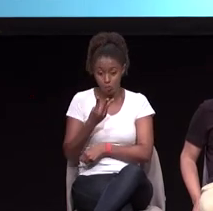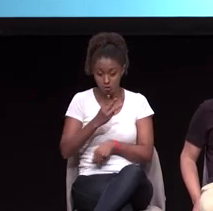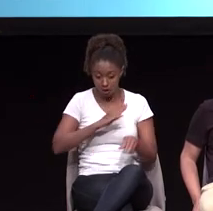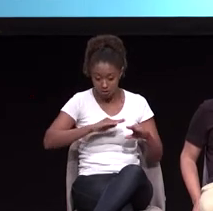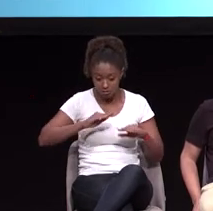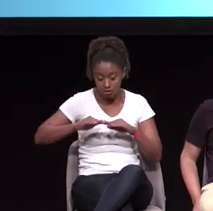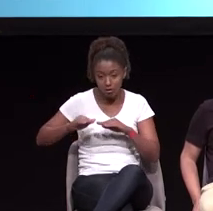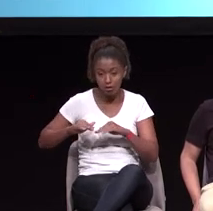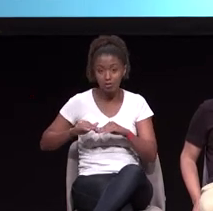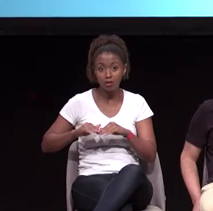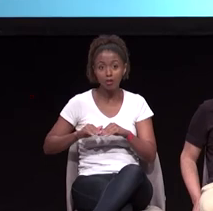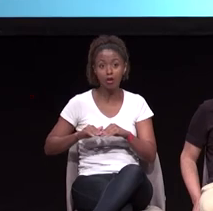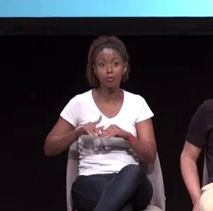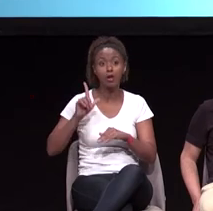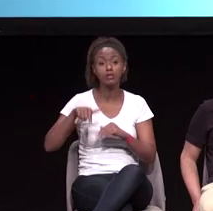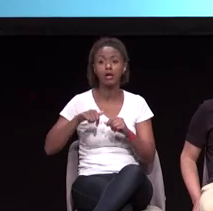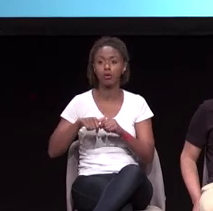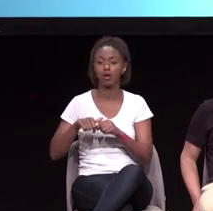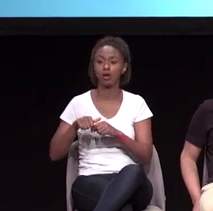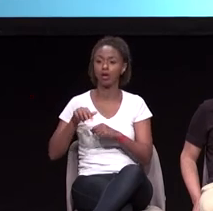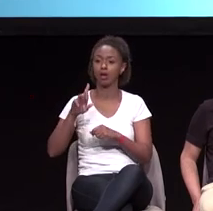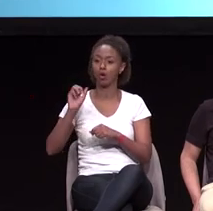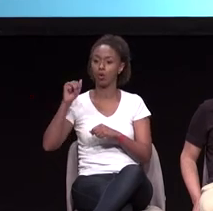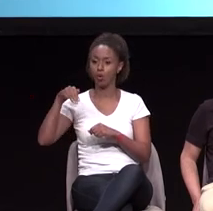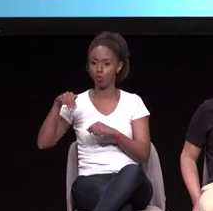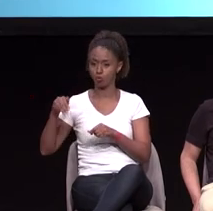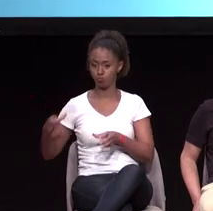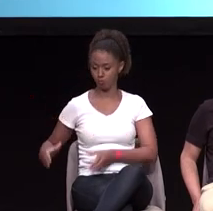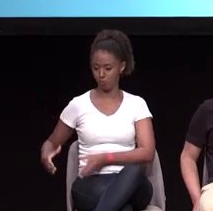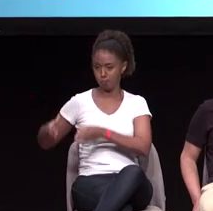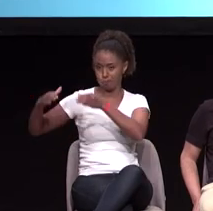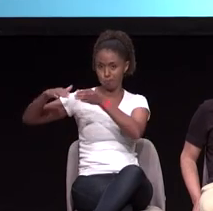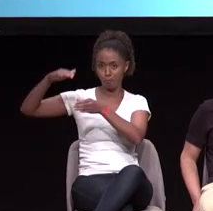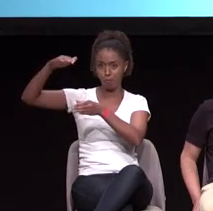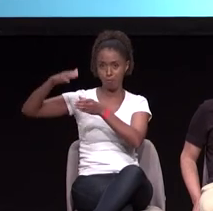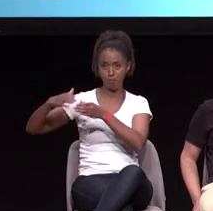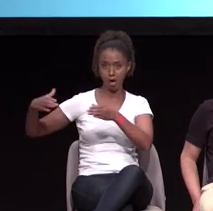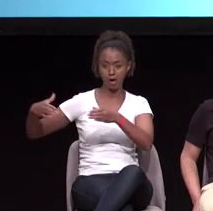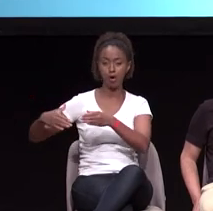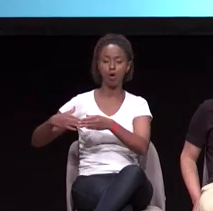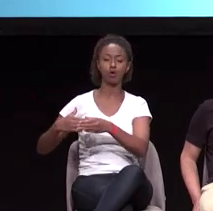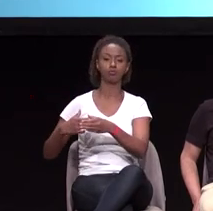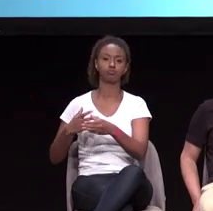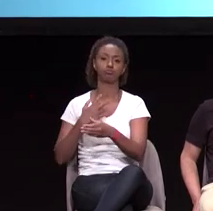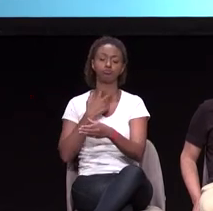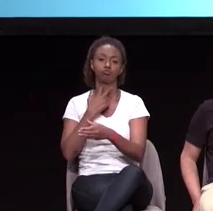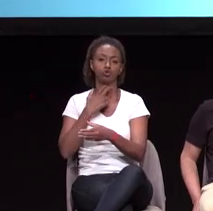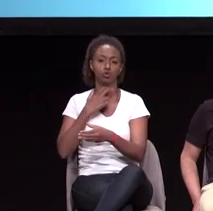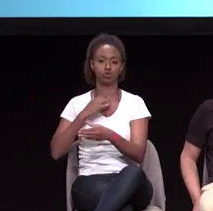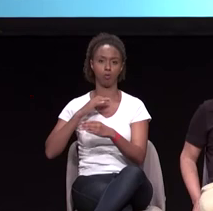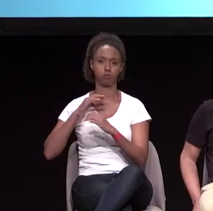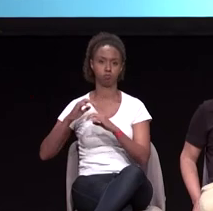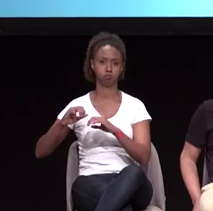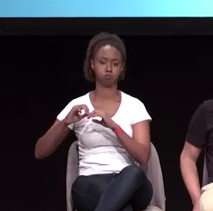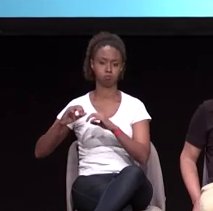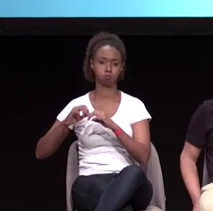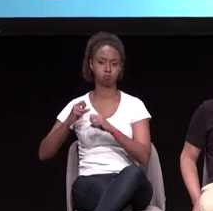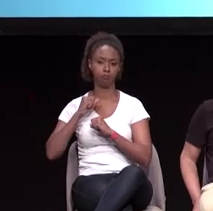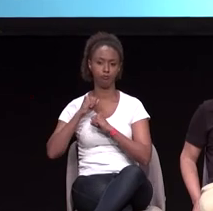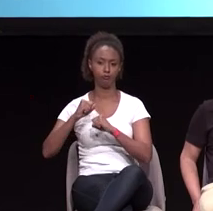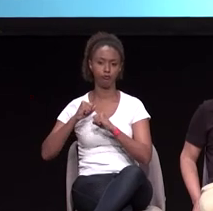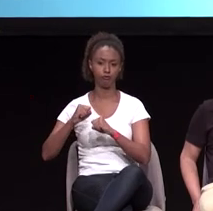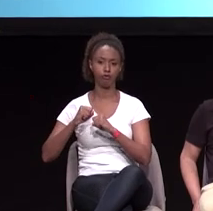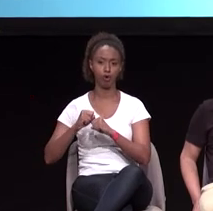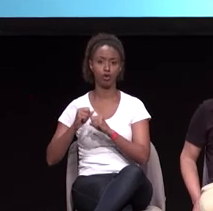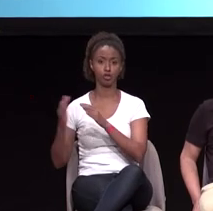quê né o hulk é o maior é o tom grave e se um ele improvisa em cima dos outros dois